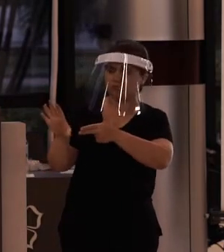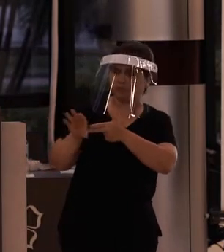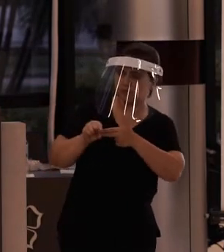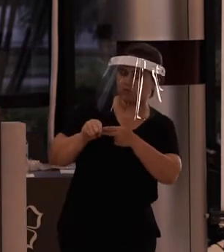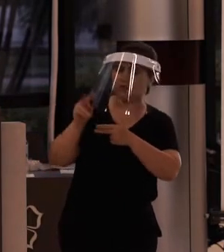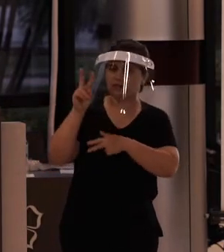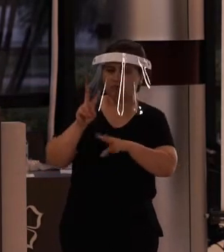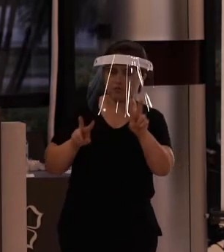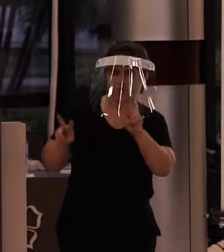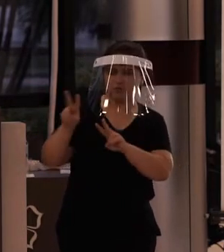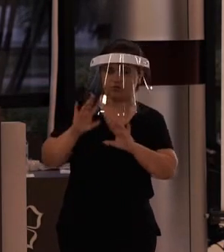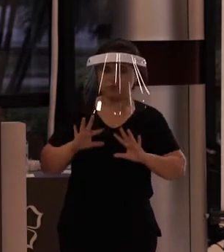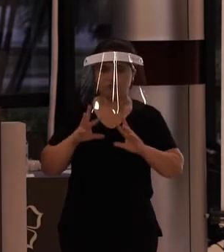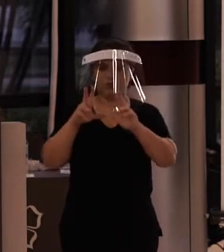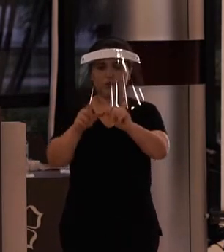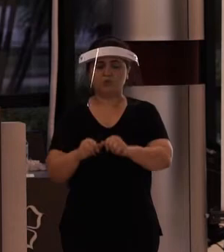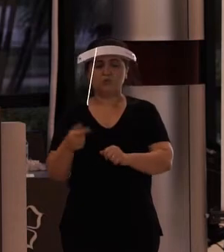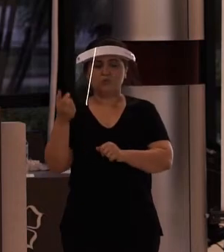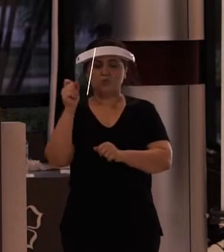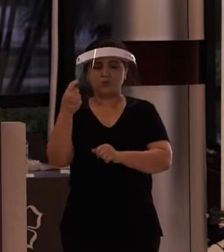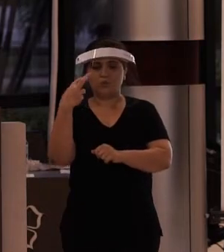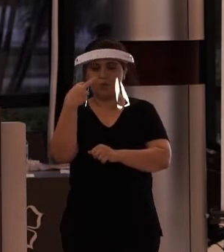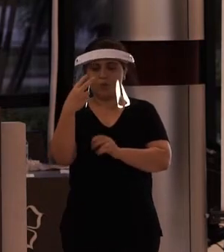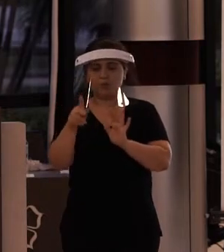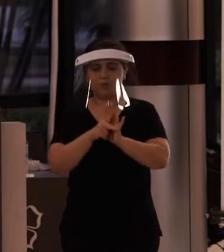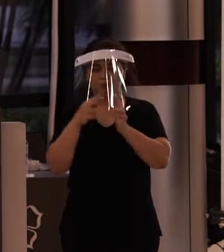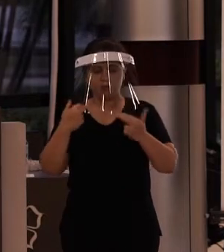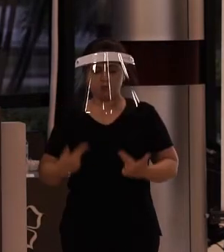gente enxergue aquilo que os nossos olhos não conseguem.